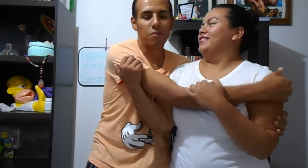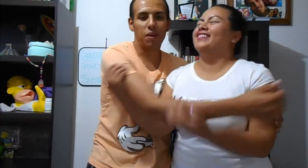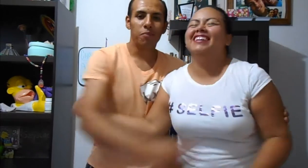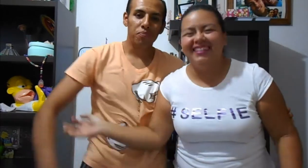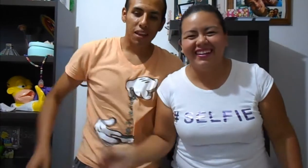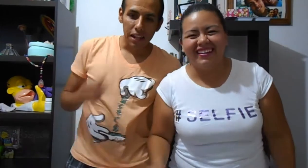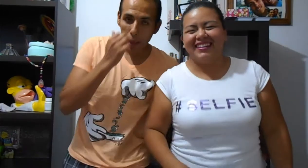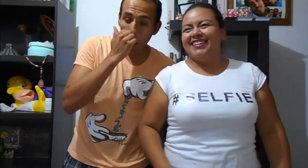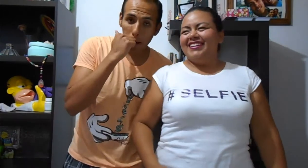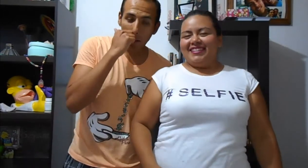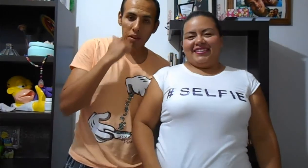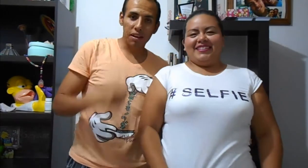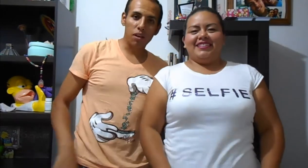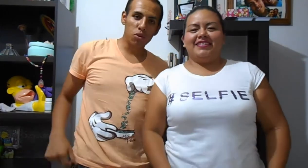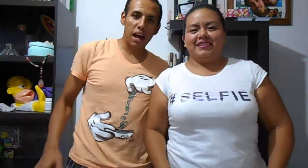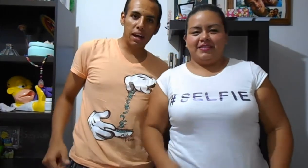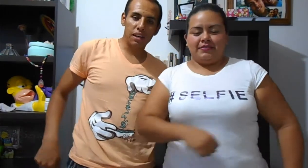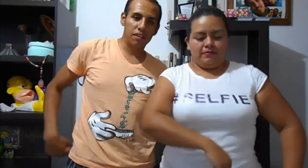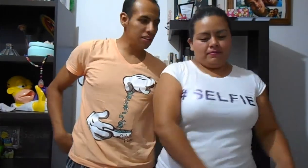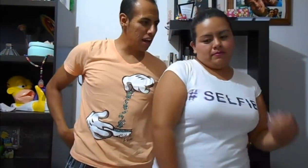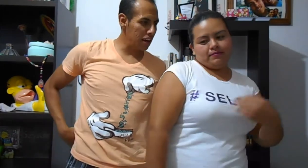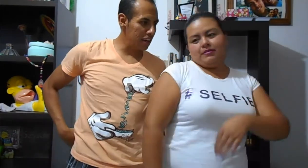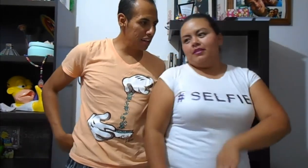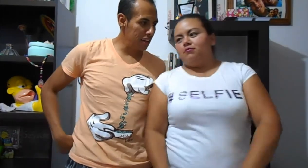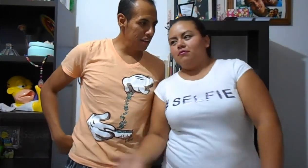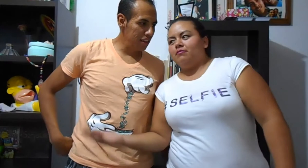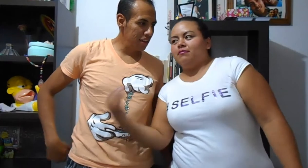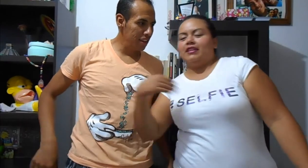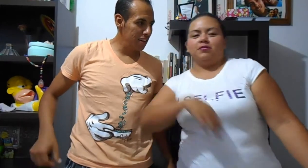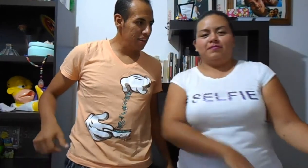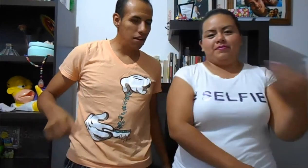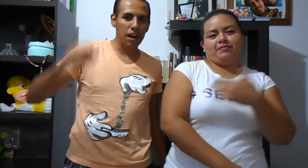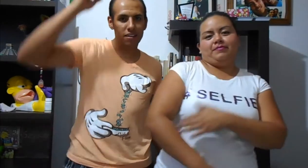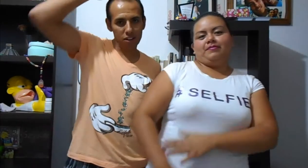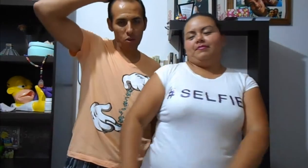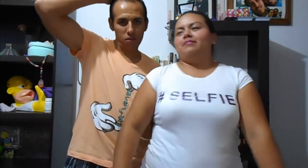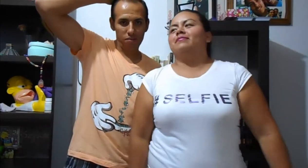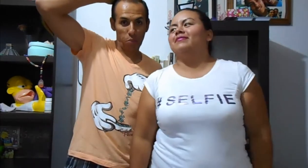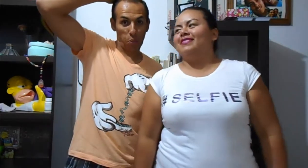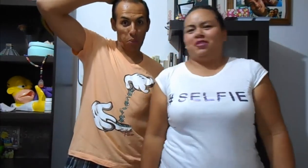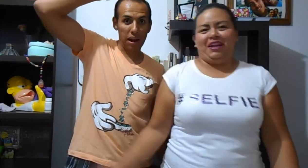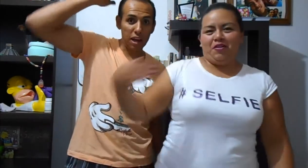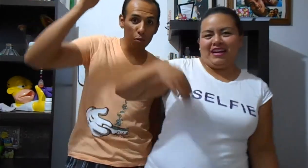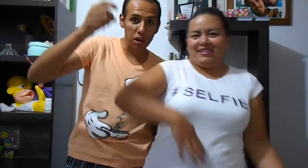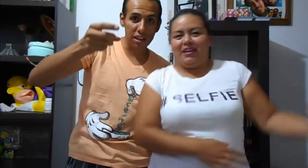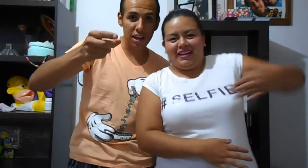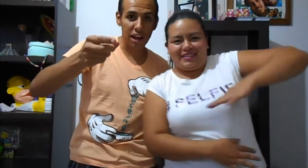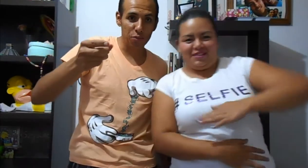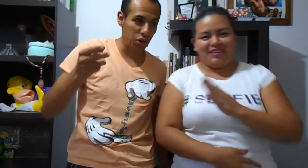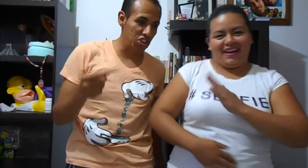Bueno, el día de hoy les vamos a traer un tag. ¿Sí es tag? Un reto. Ah, es reto. El Tengo ganas de bailar, se Ice Bucket